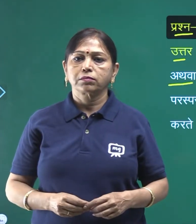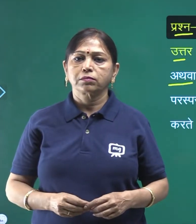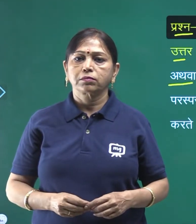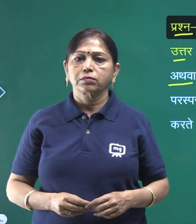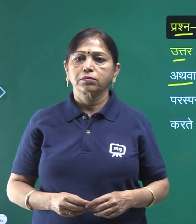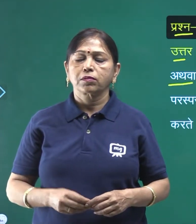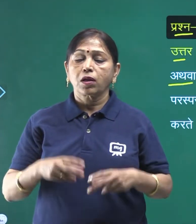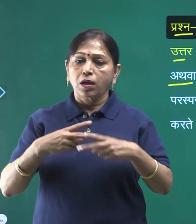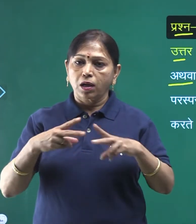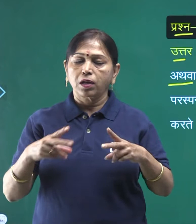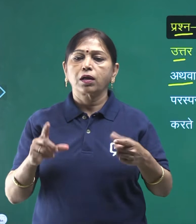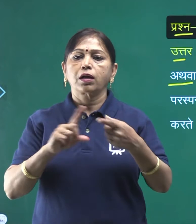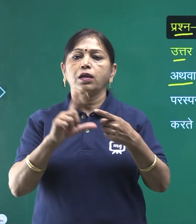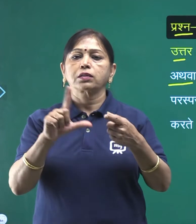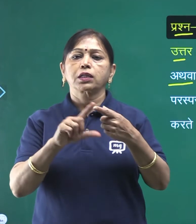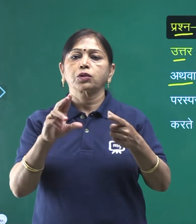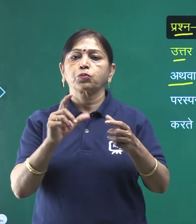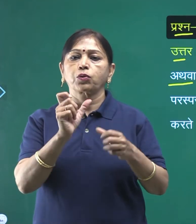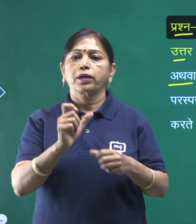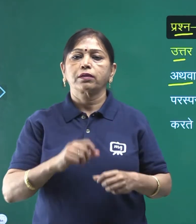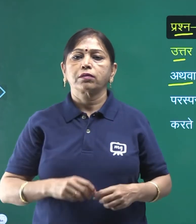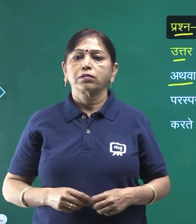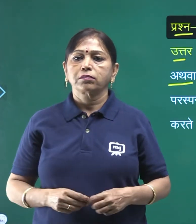भिन्न भिन्न तत्वों के